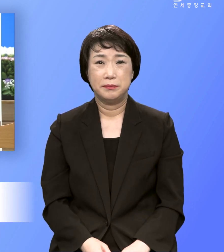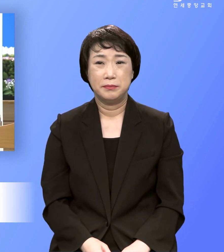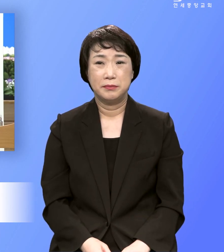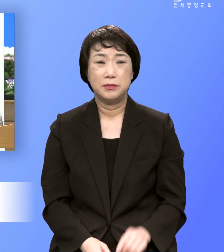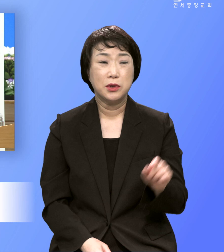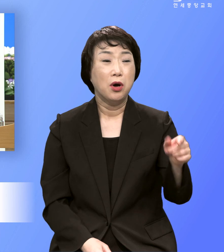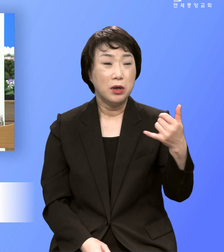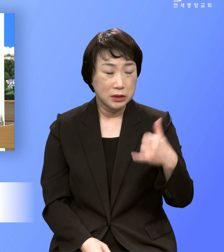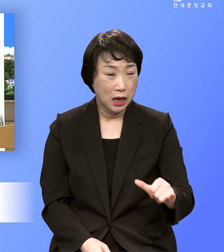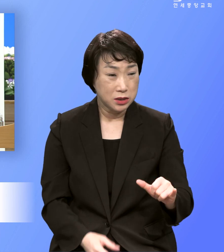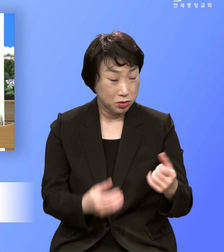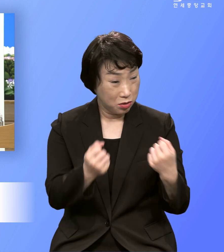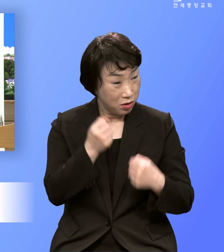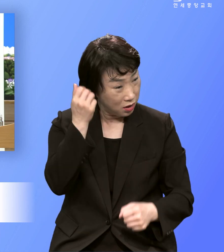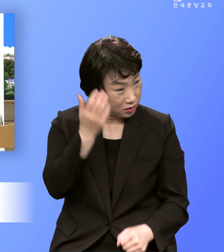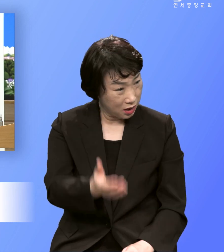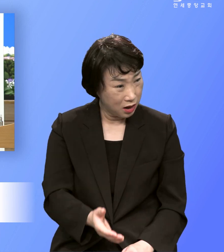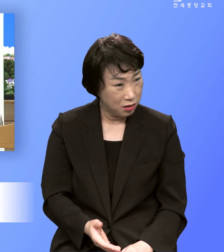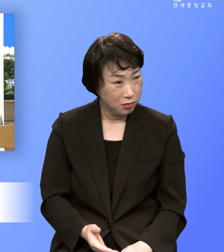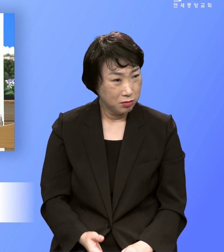네 자식이 건강하냐?